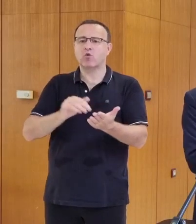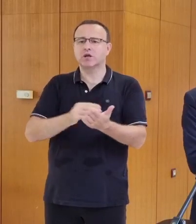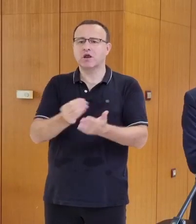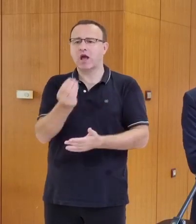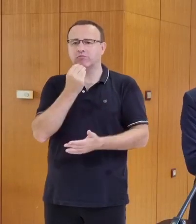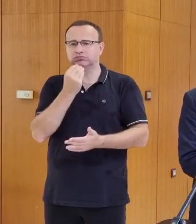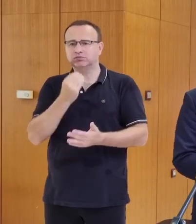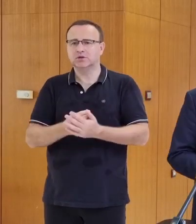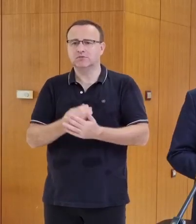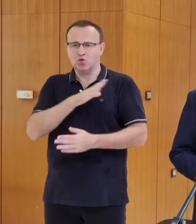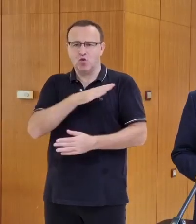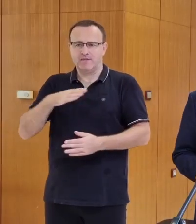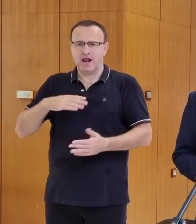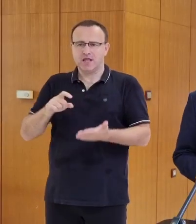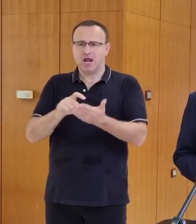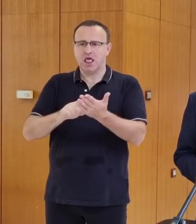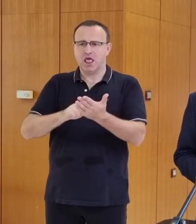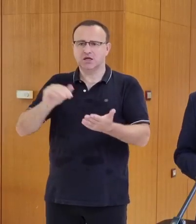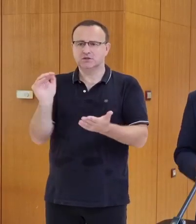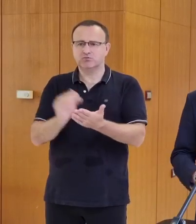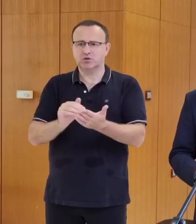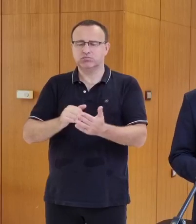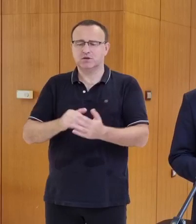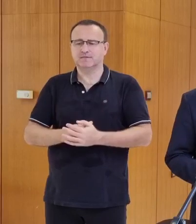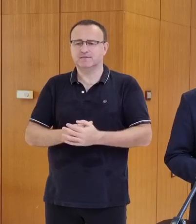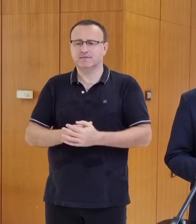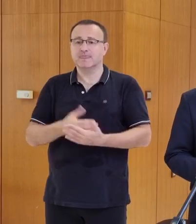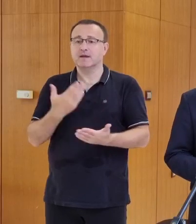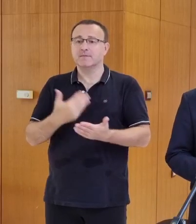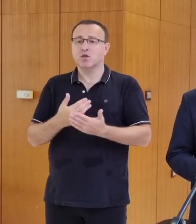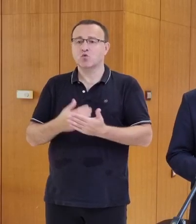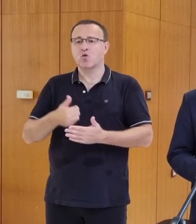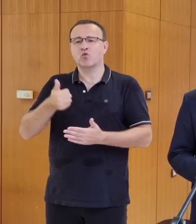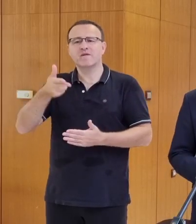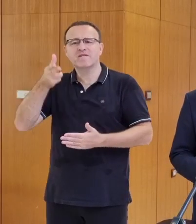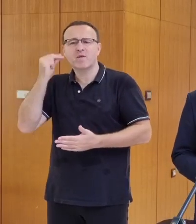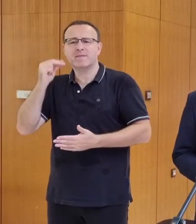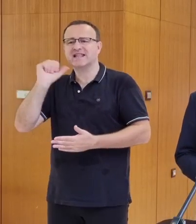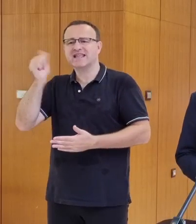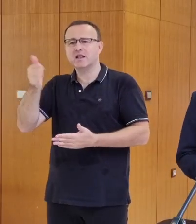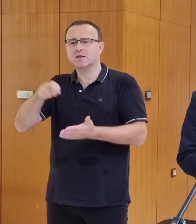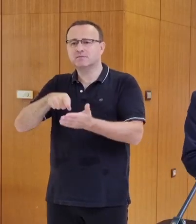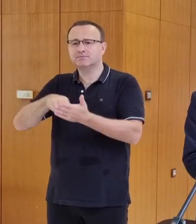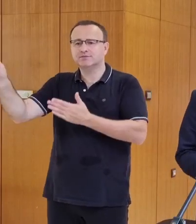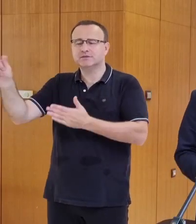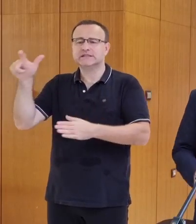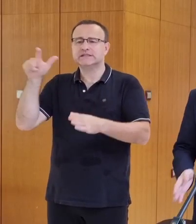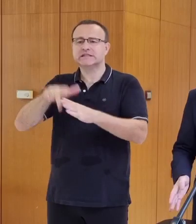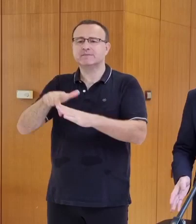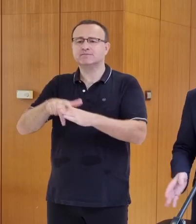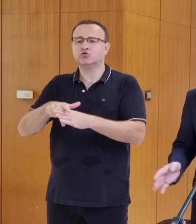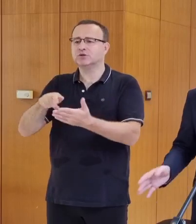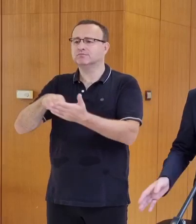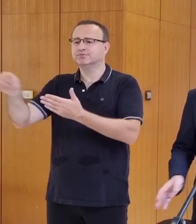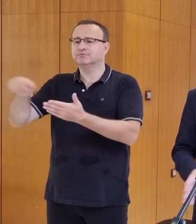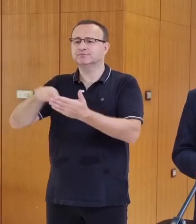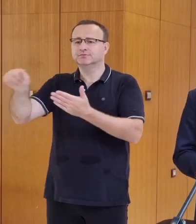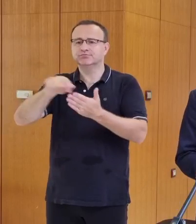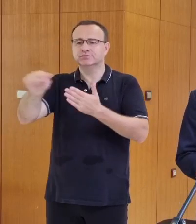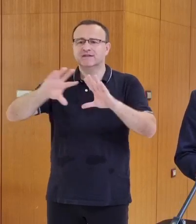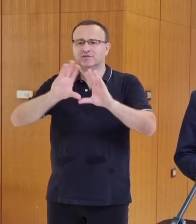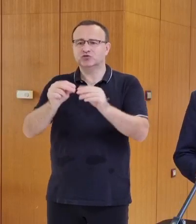o štandardnej liekovej spotrebe. Preto sme dali jeden preddavok na zabezpečenie likvidity všetkých troch poisťovní, čiže aj